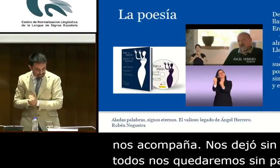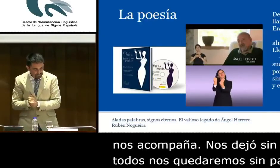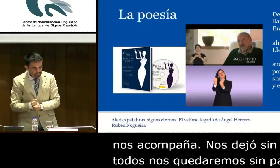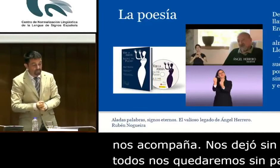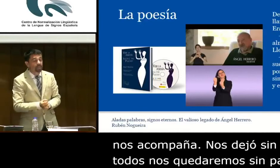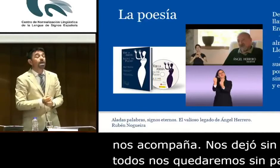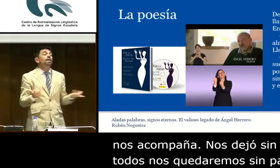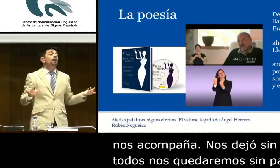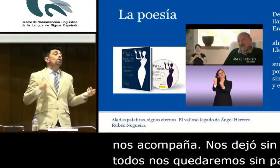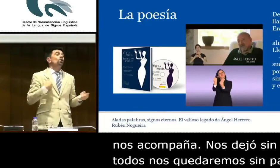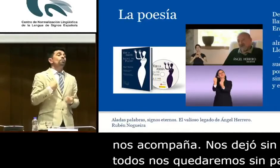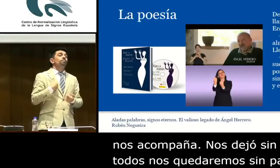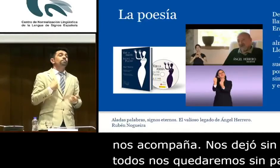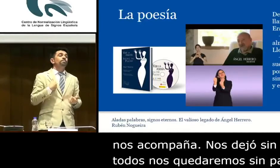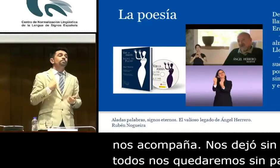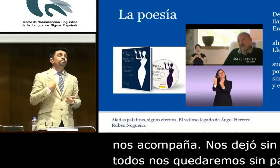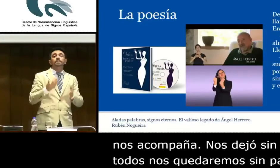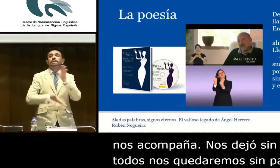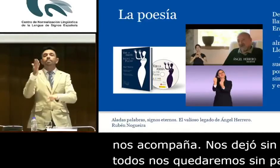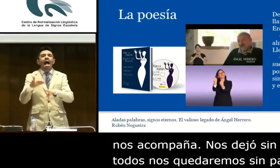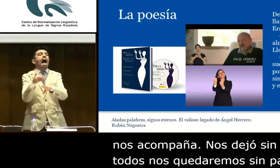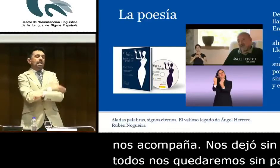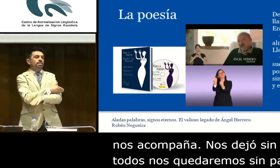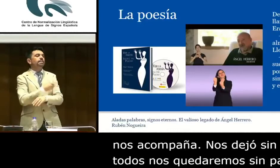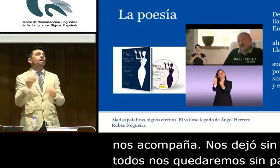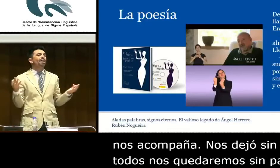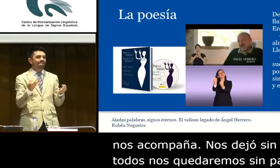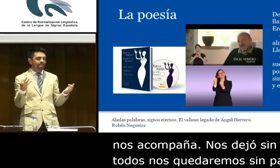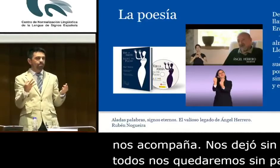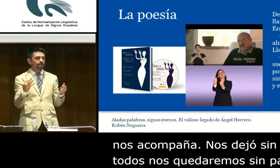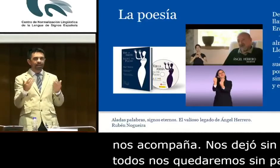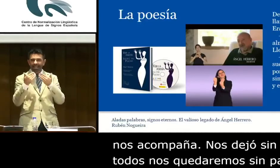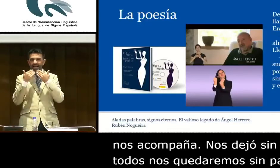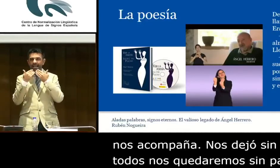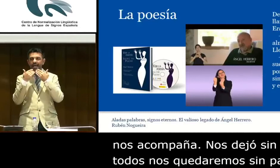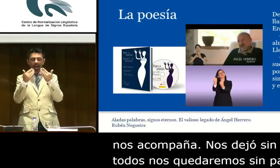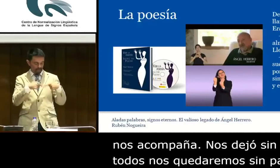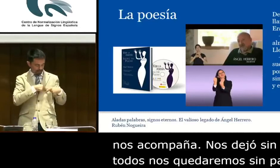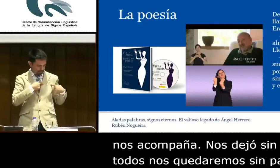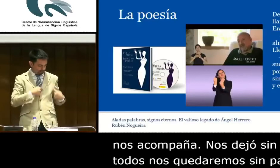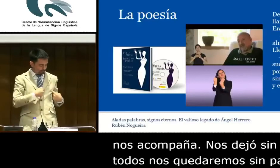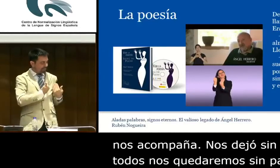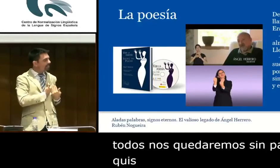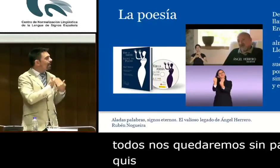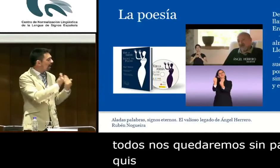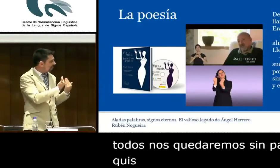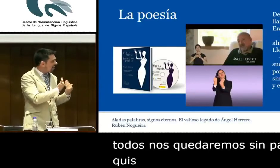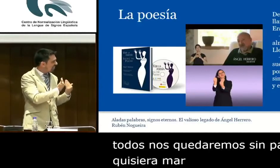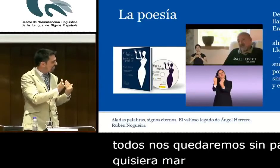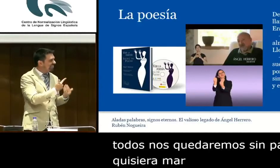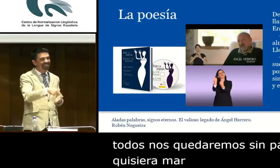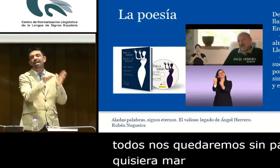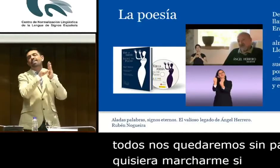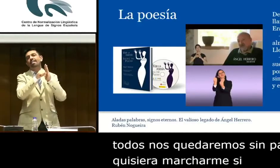No quisiera marcharme sin antes agradecer de corazón al CENELSE y al Real Patronato de